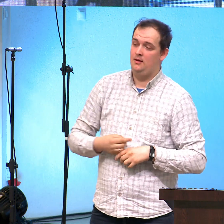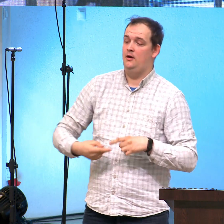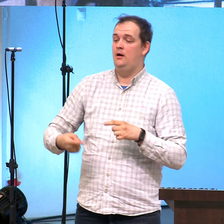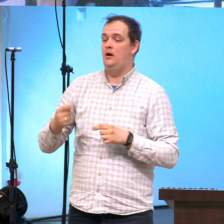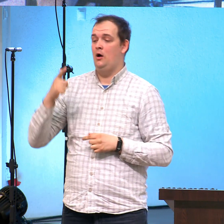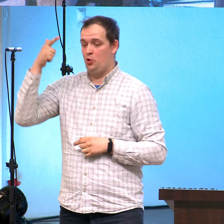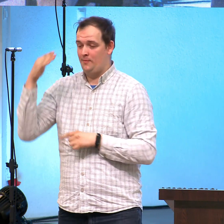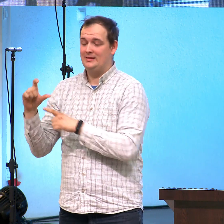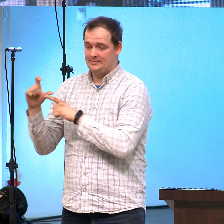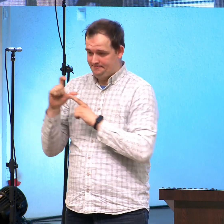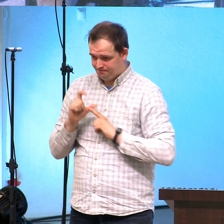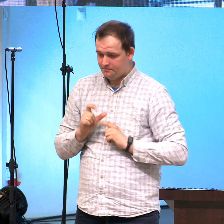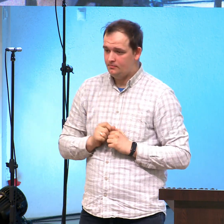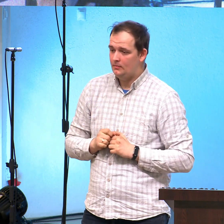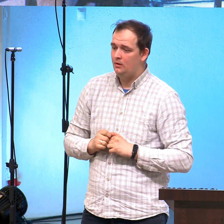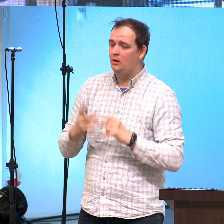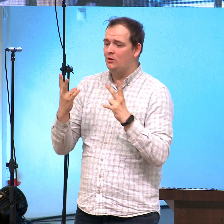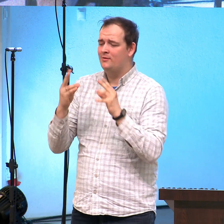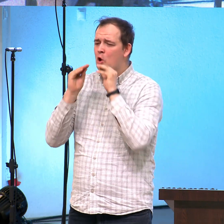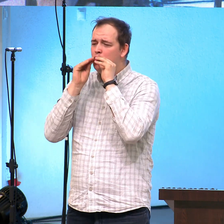Бог говорит, чтобы мы не судили никого.